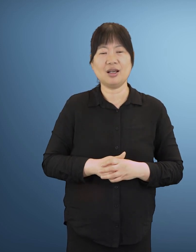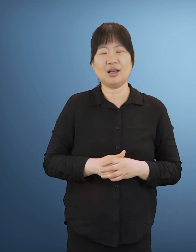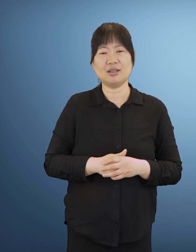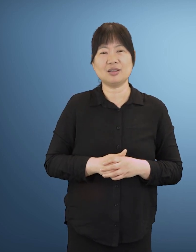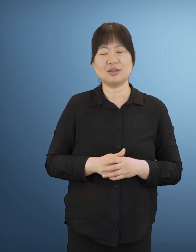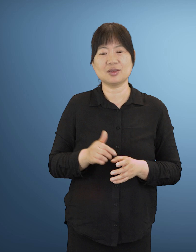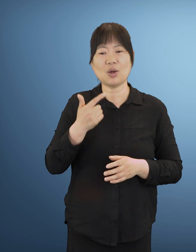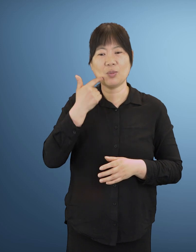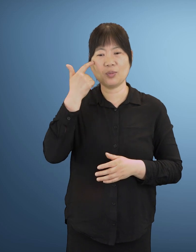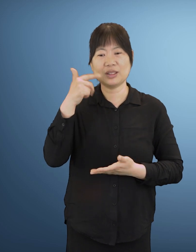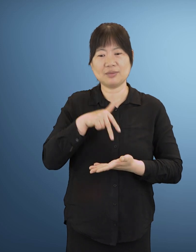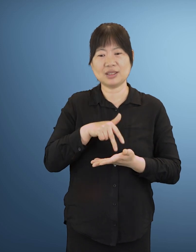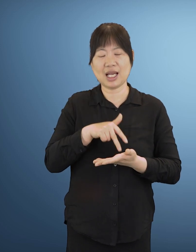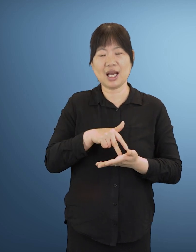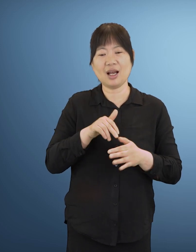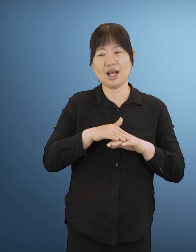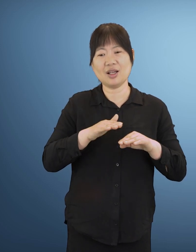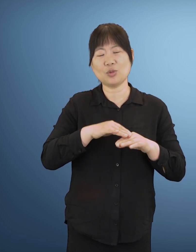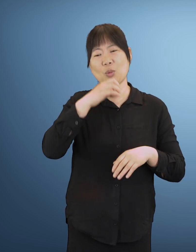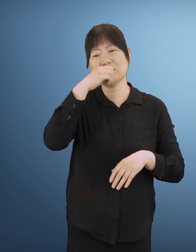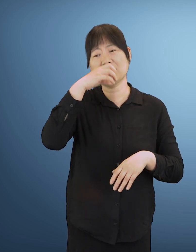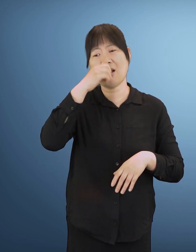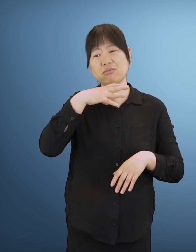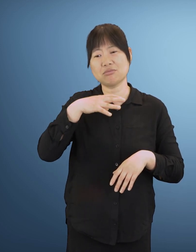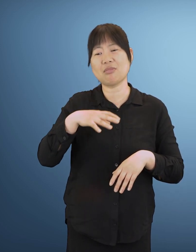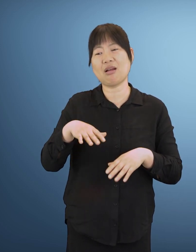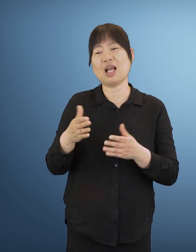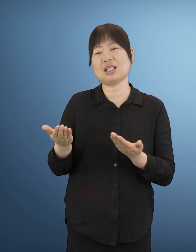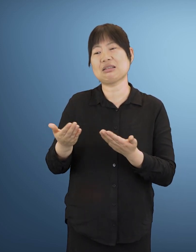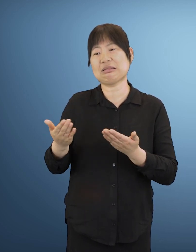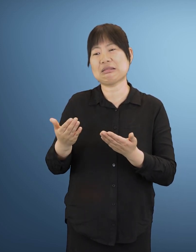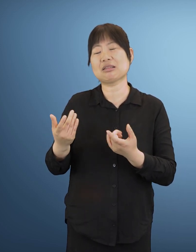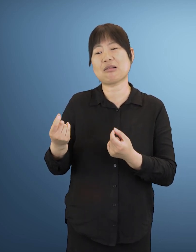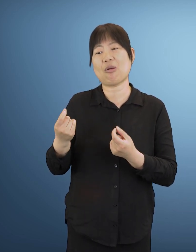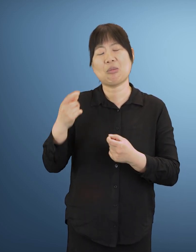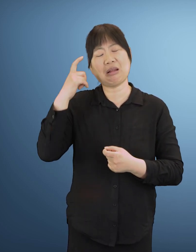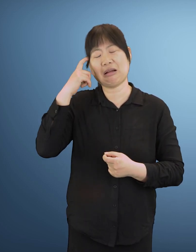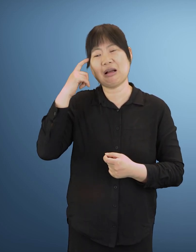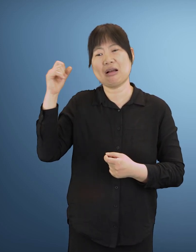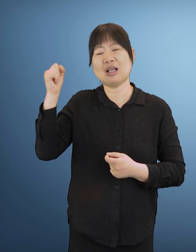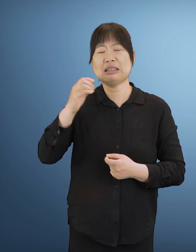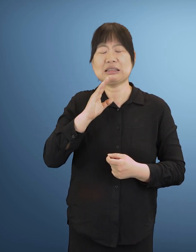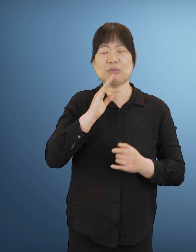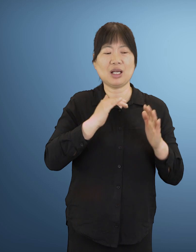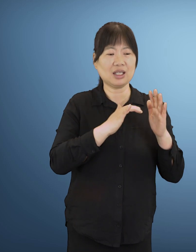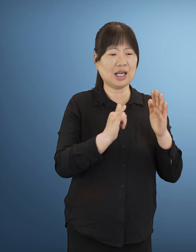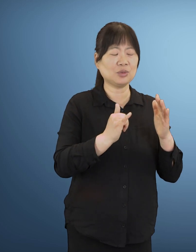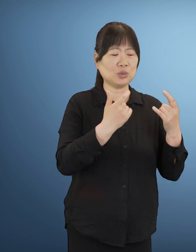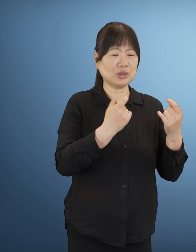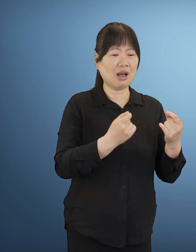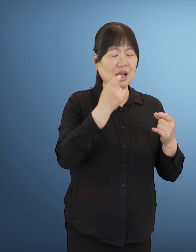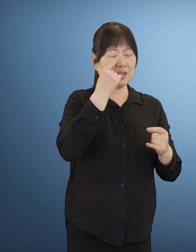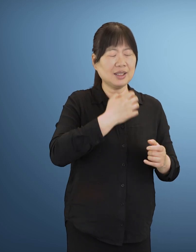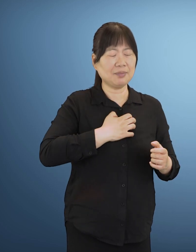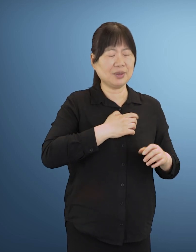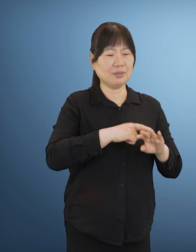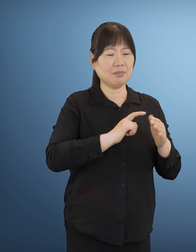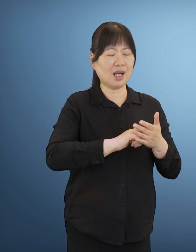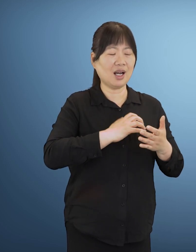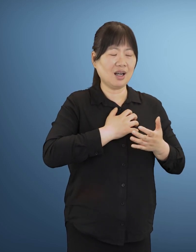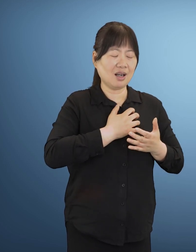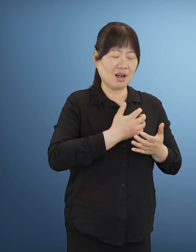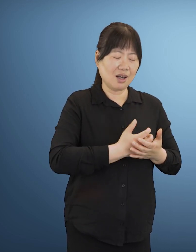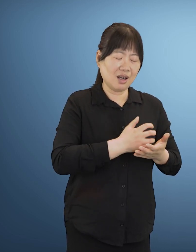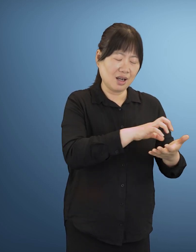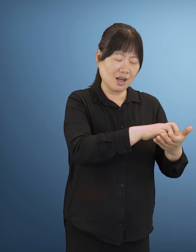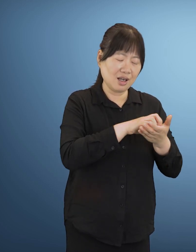목회적으로 처리를 해야 돼도 그냥 일이 되는 거예요. 그게 또 정말 내 가족으로서의 슬픔으로 가슴에 이렇게 느껴지는